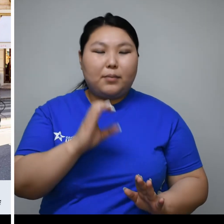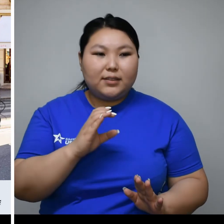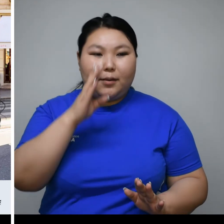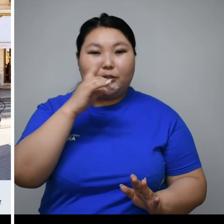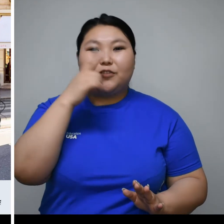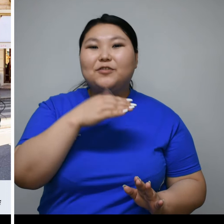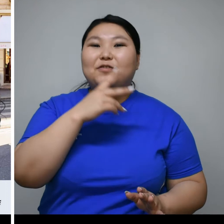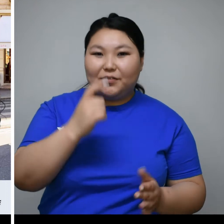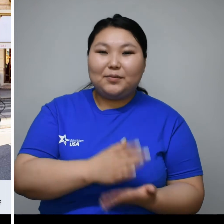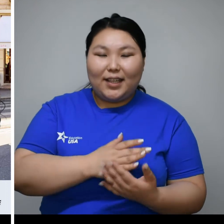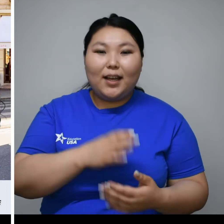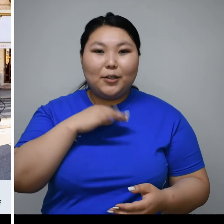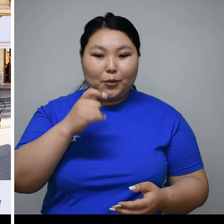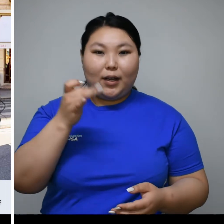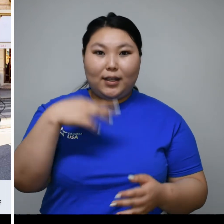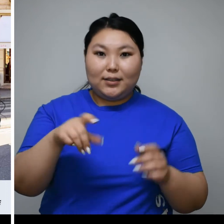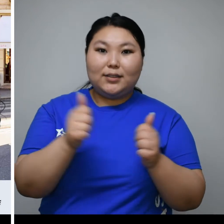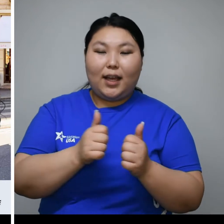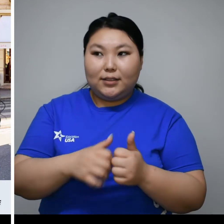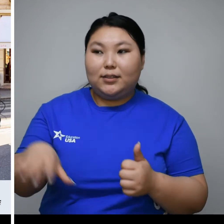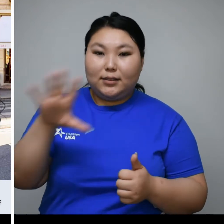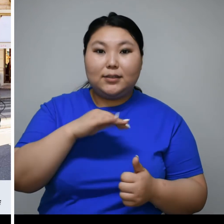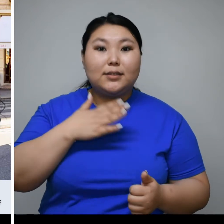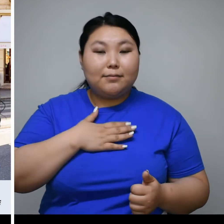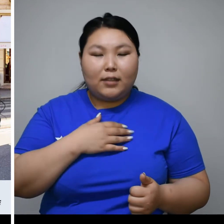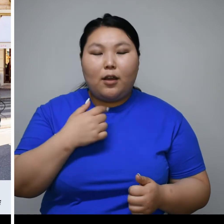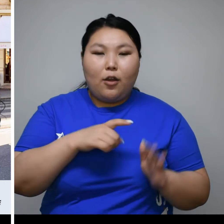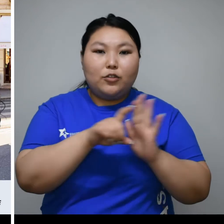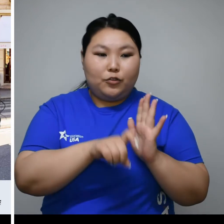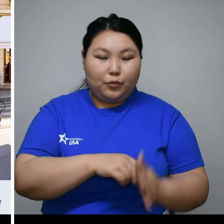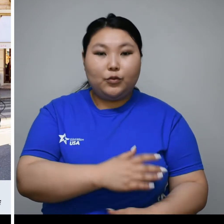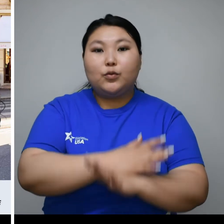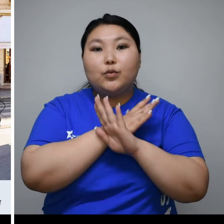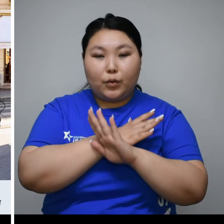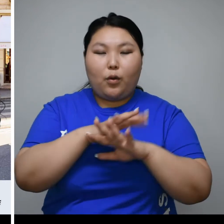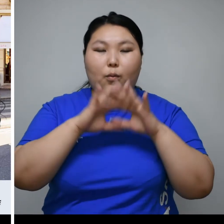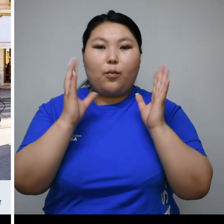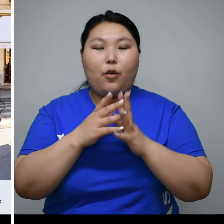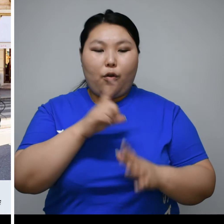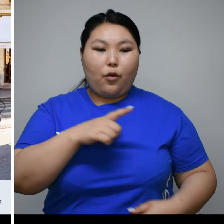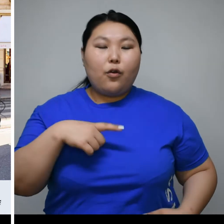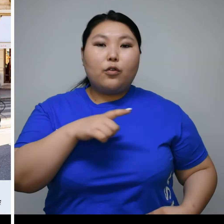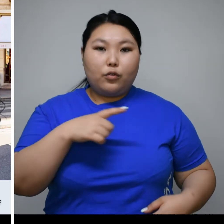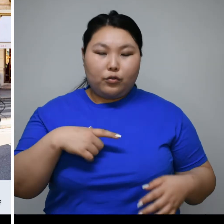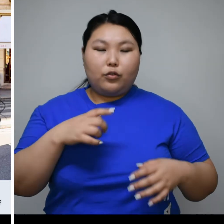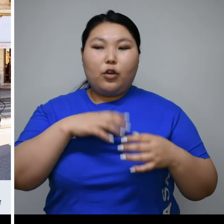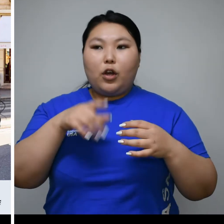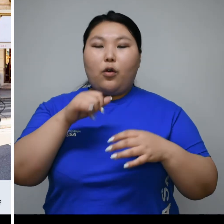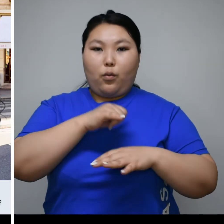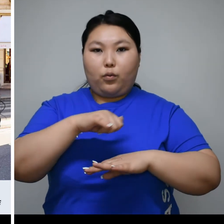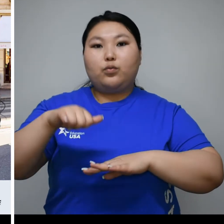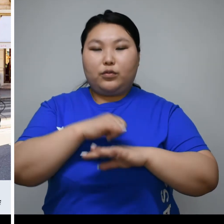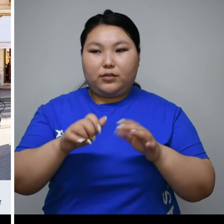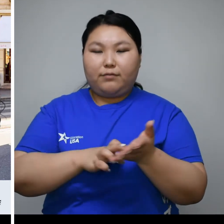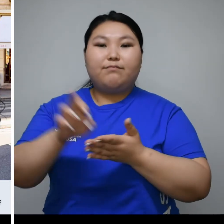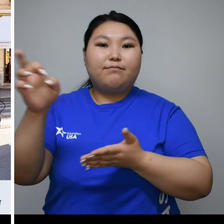бас айгаа хөөрхөн төвхтэй нөгөө Юградийн найзууд маань одоо ингээд хөтөлбөр дуусаад бүгдээрээ өөр өөр их